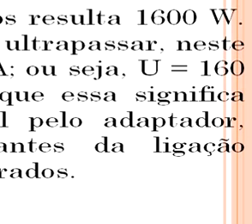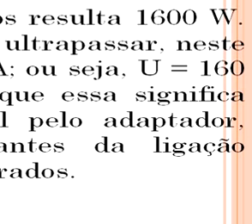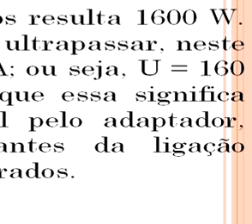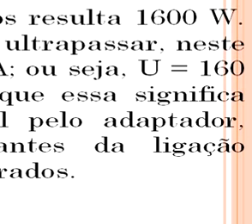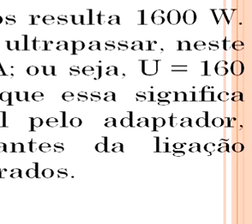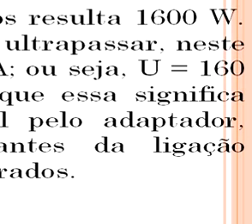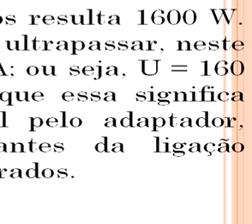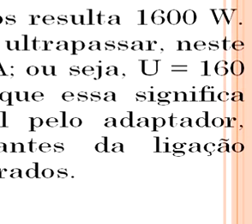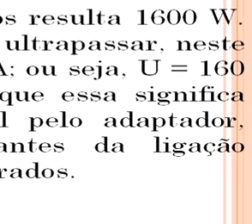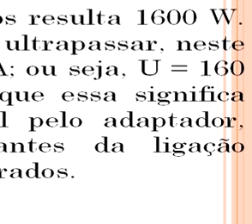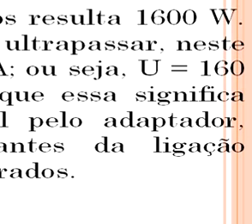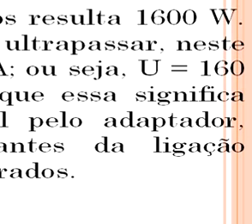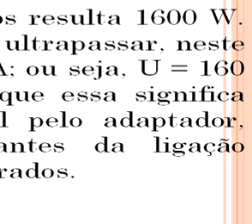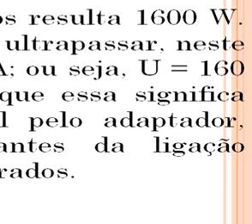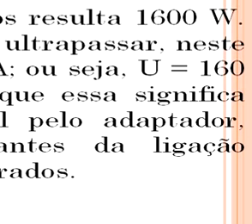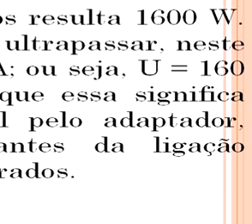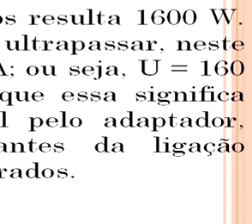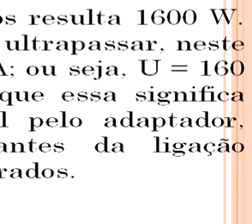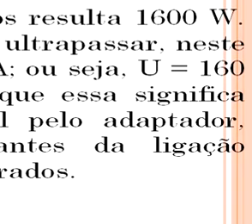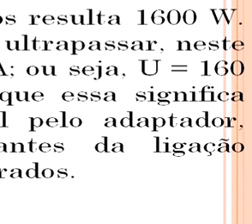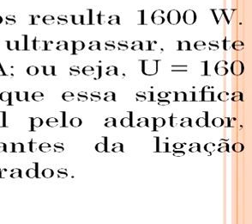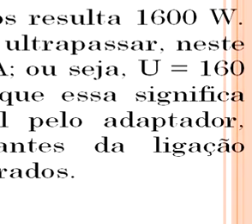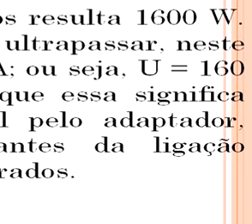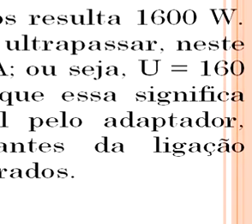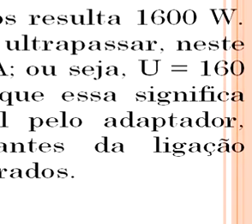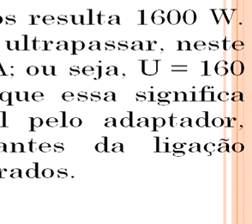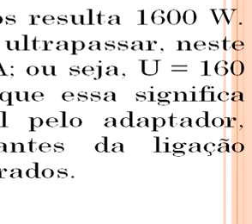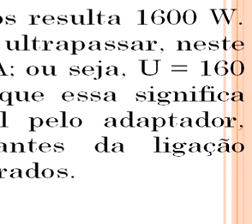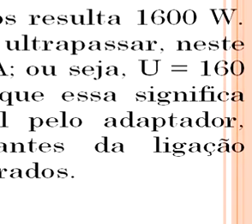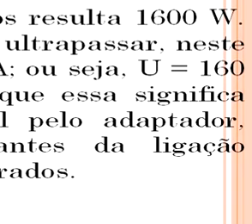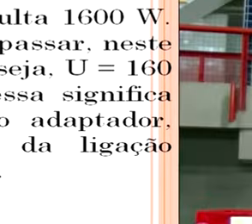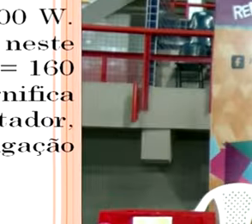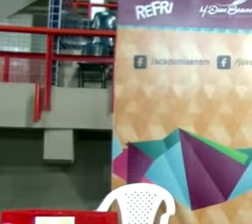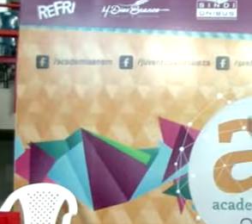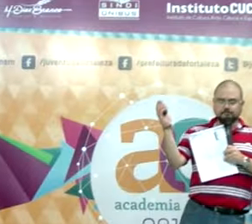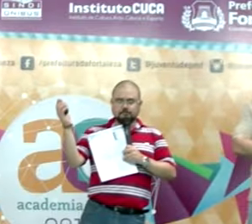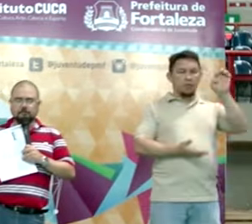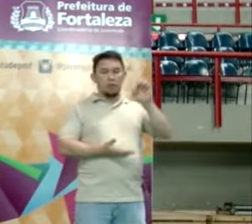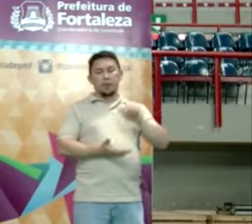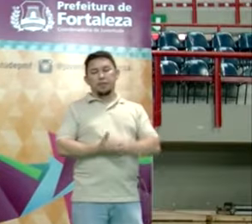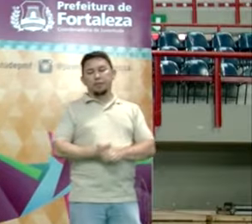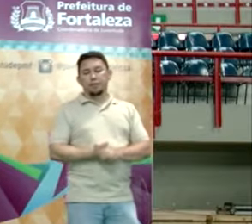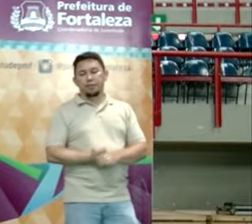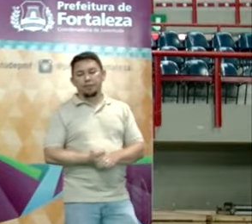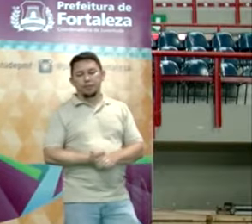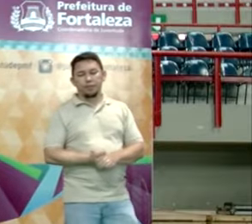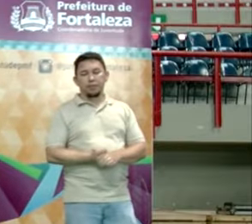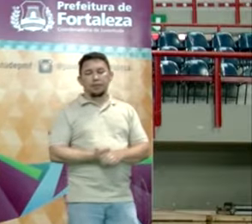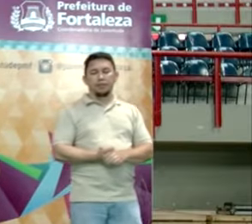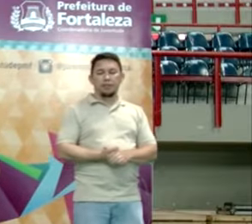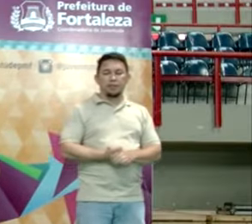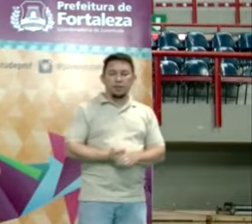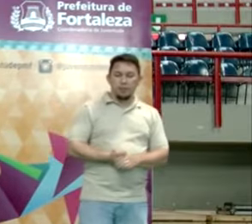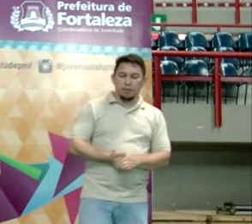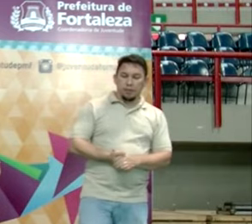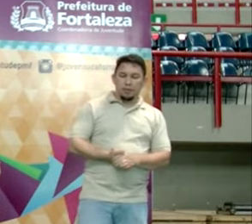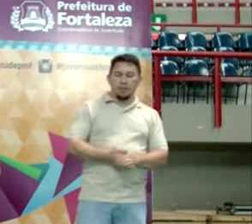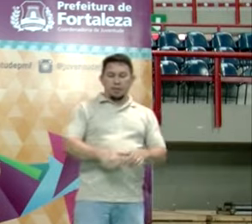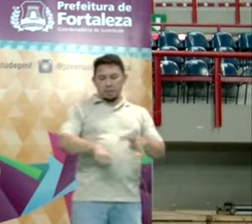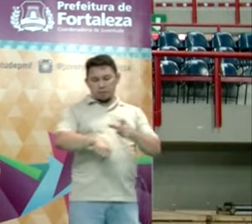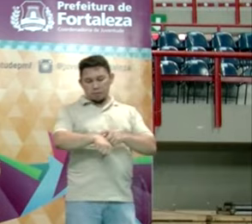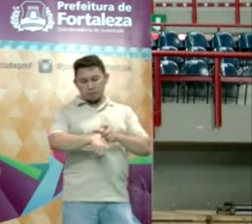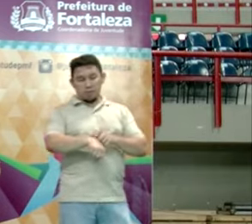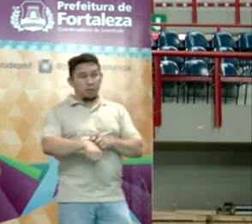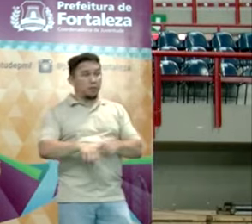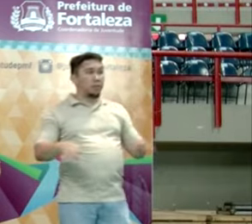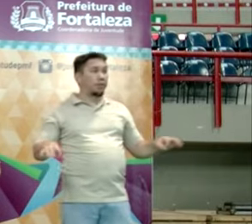dos 3 aparelhos. Portanto, a resposta é o item E de Eva. Galera, minha hora que está